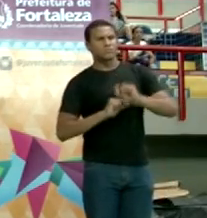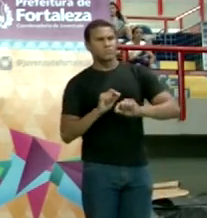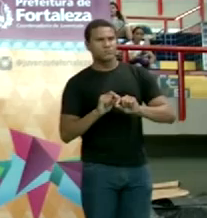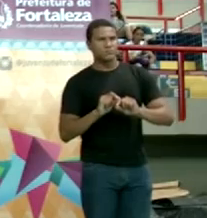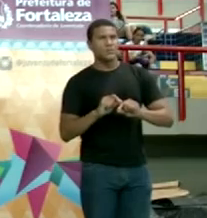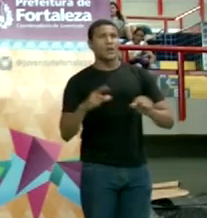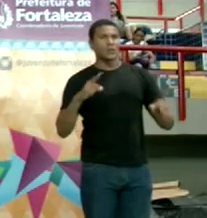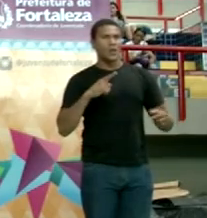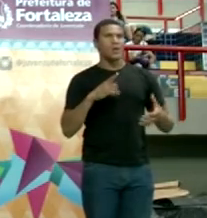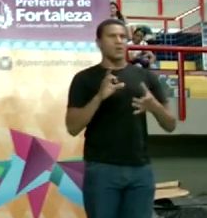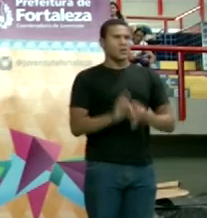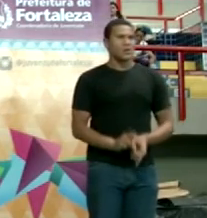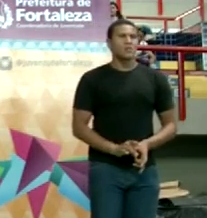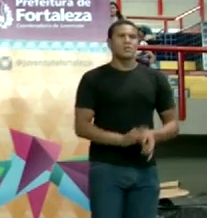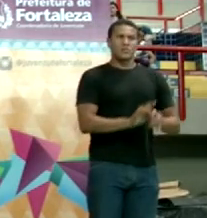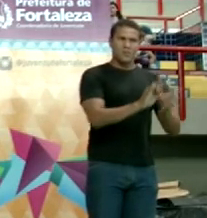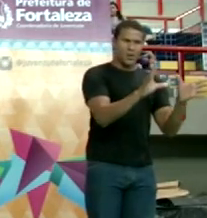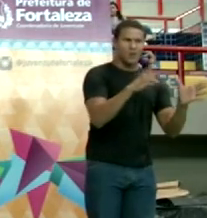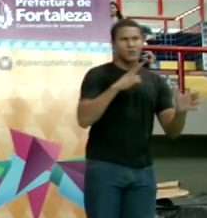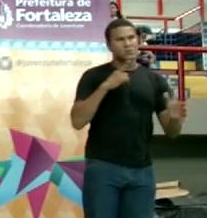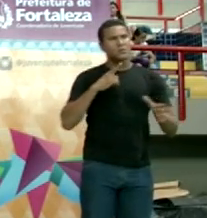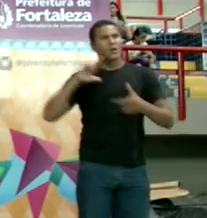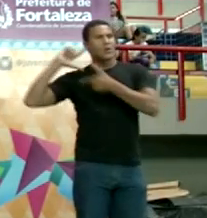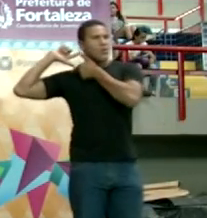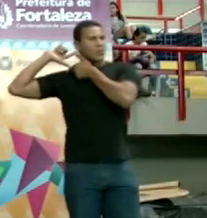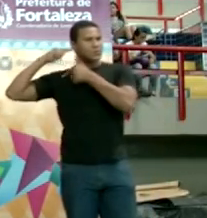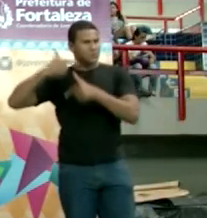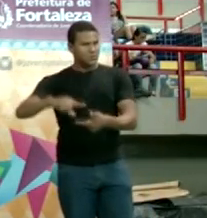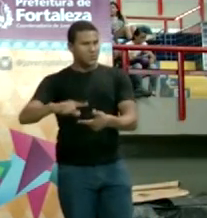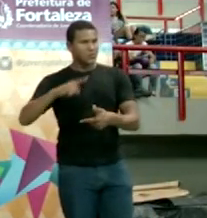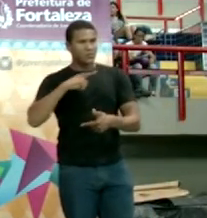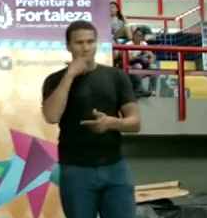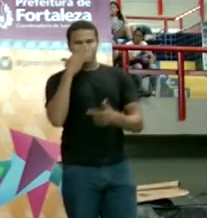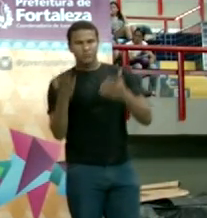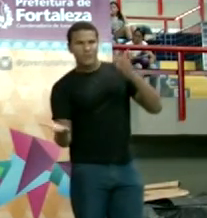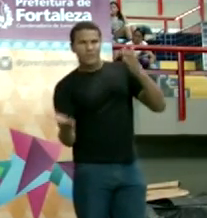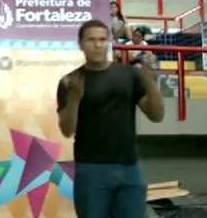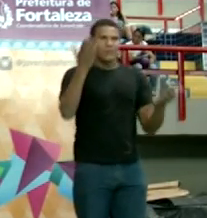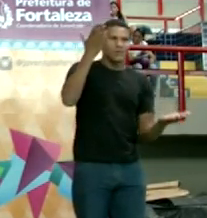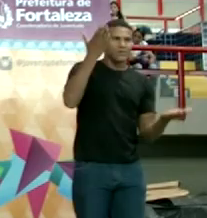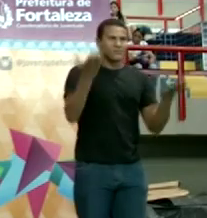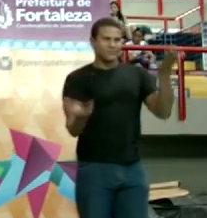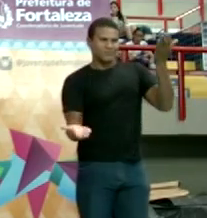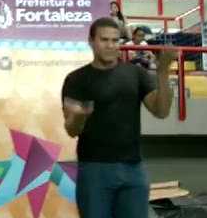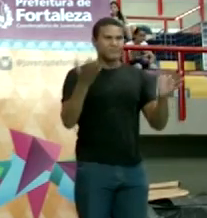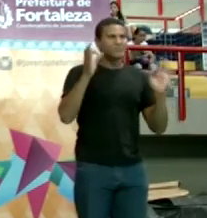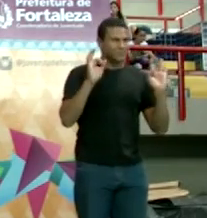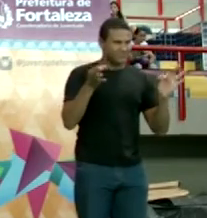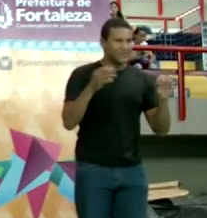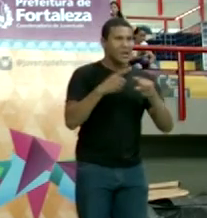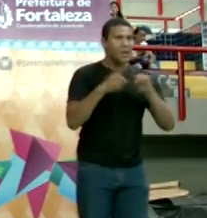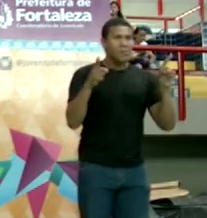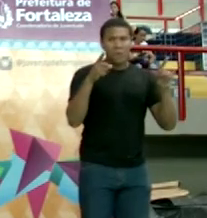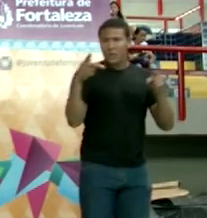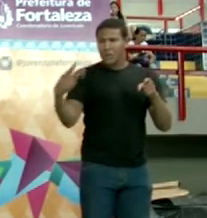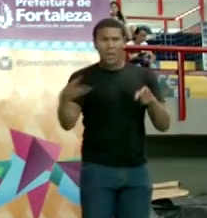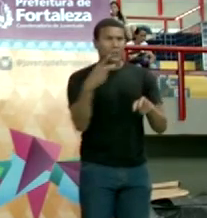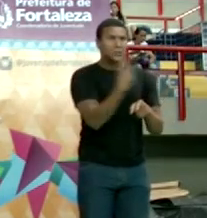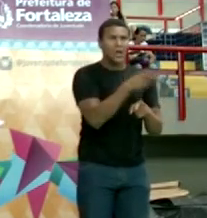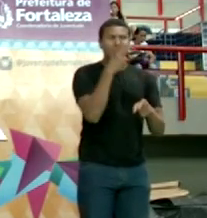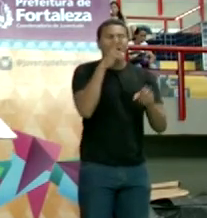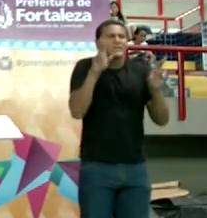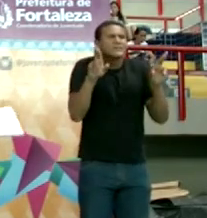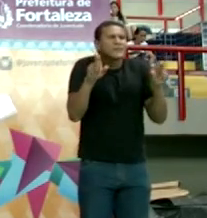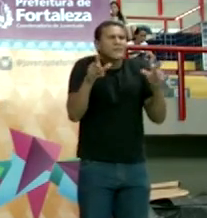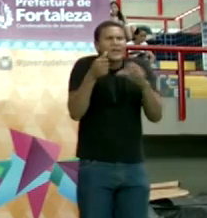Partido Liberal e o Partido Conservador, que se alternam no poder, mas eles não possuem divergências gritantes.